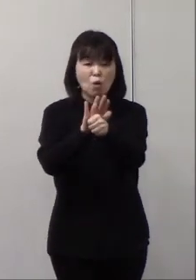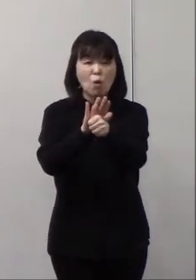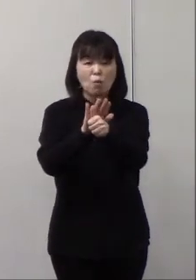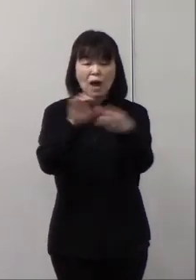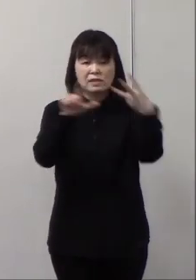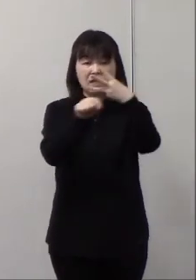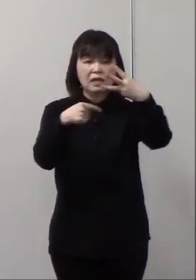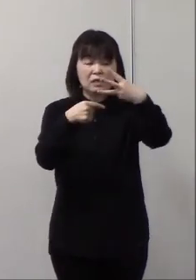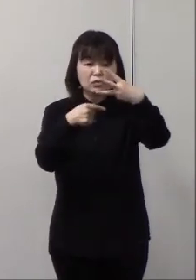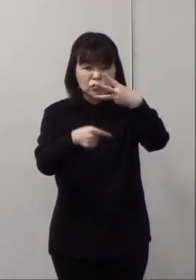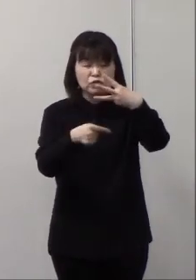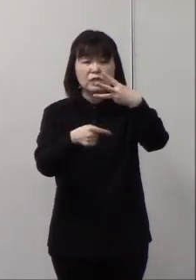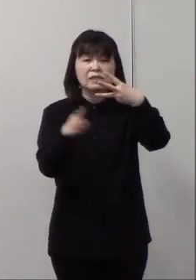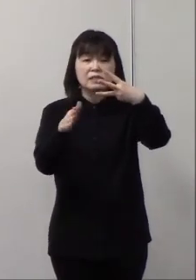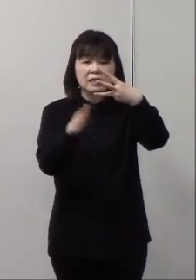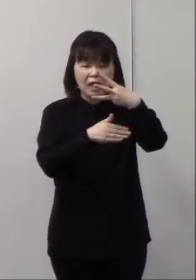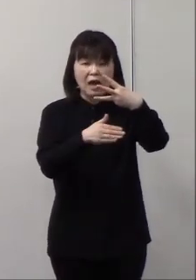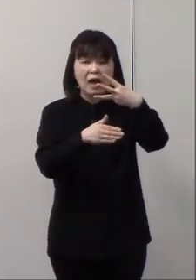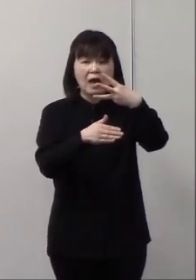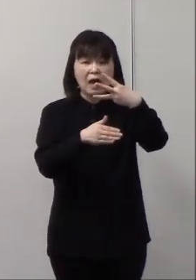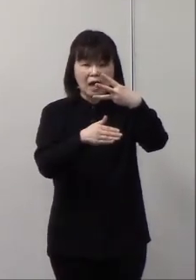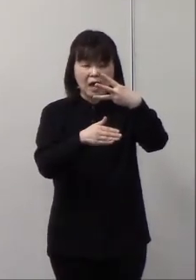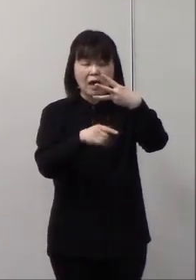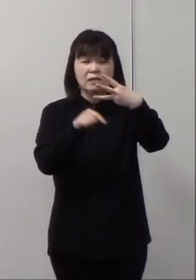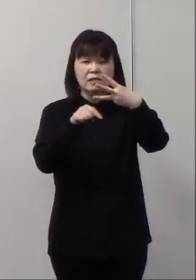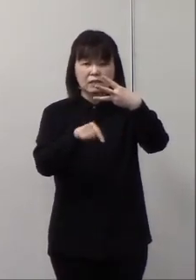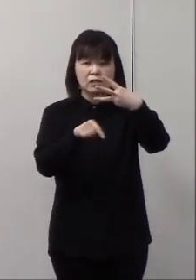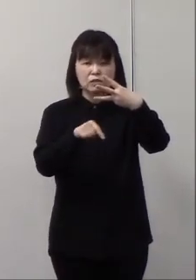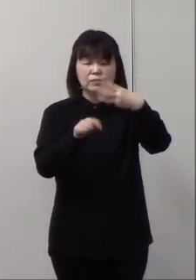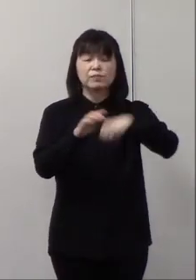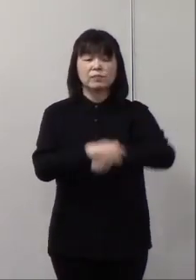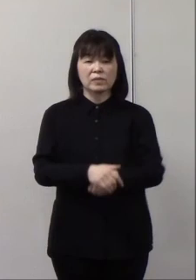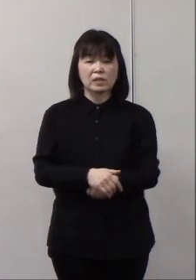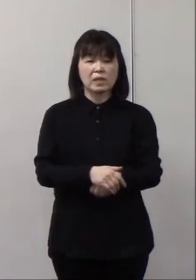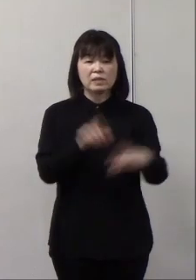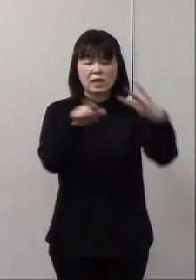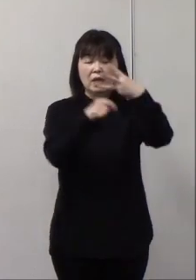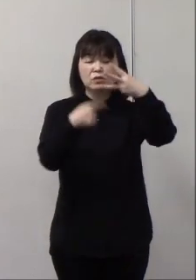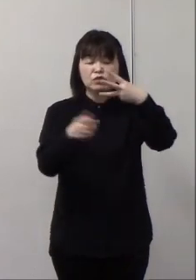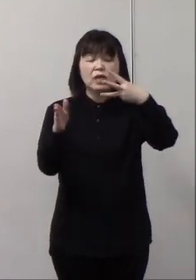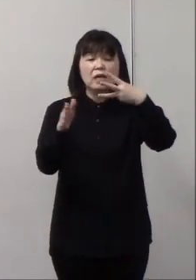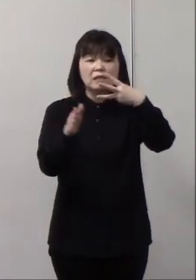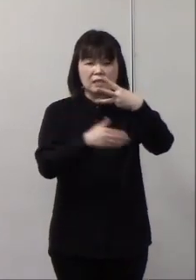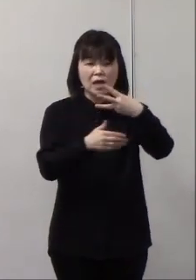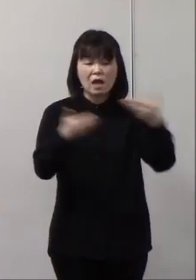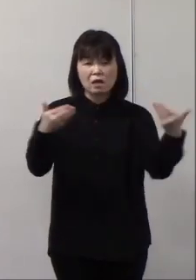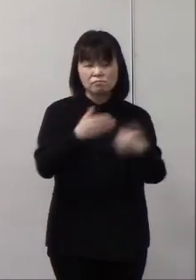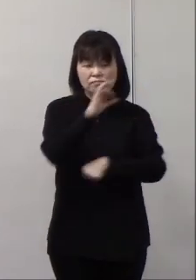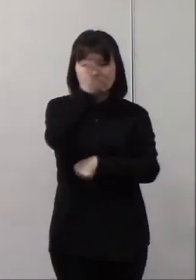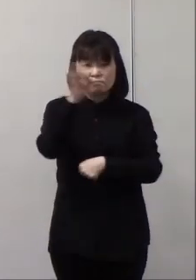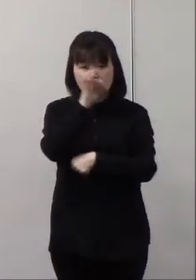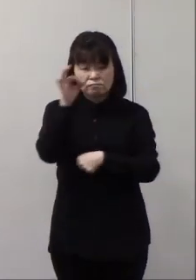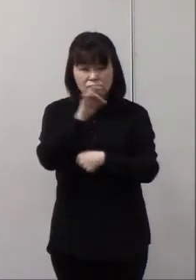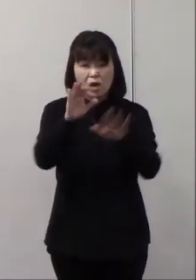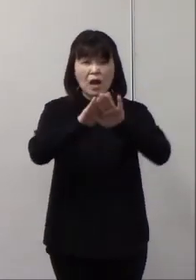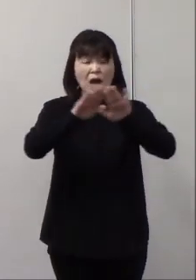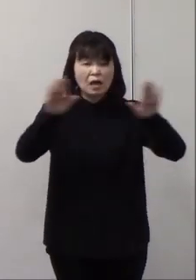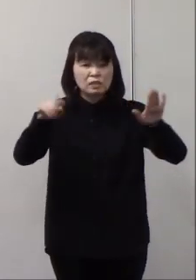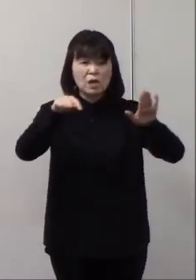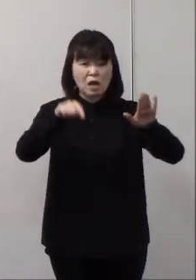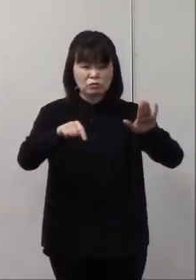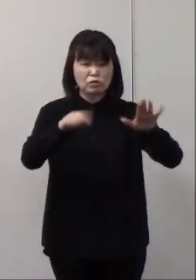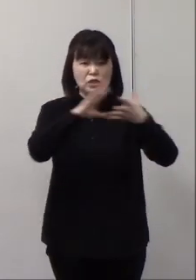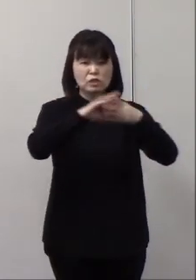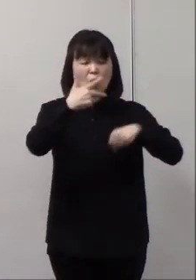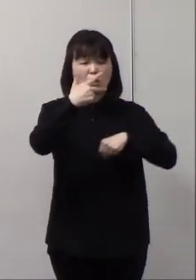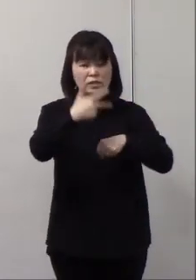その就活が解禁されると同時にまあいろんな動きがあるだろうと。で地元就職のために都会から帰ってくる人たち